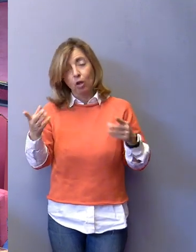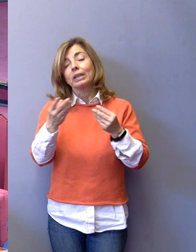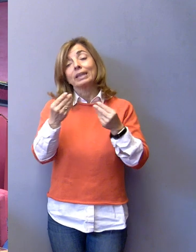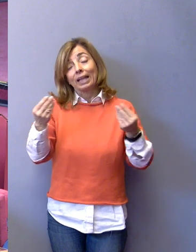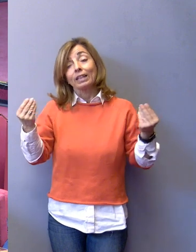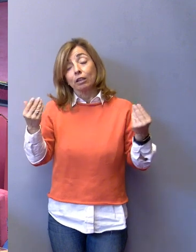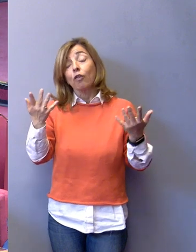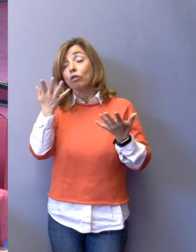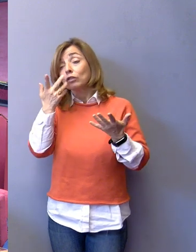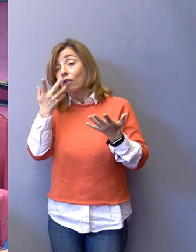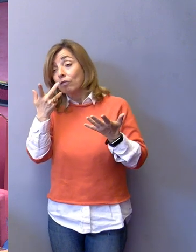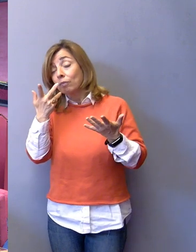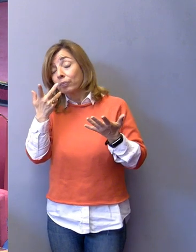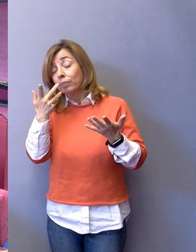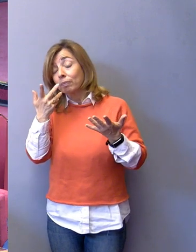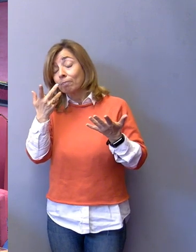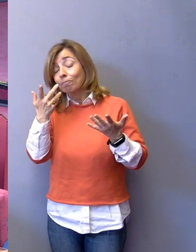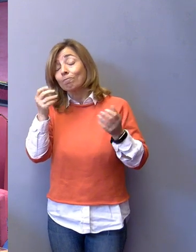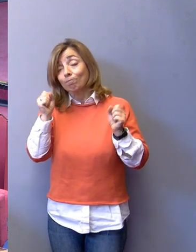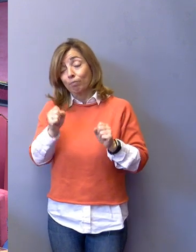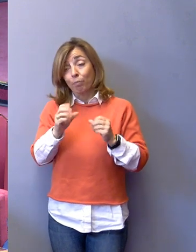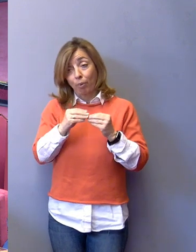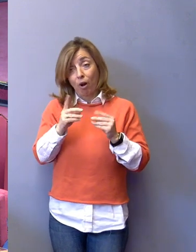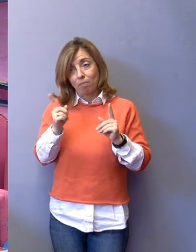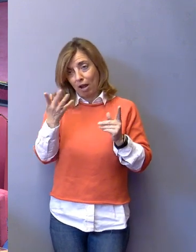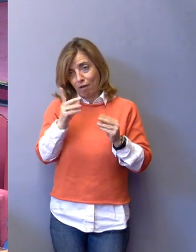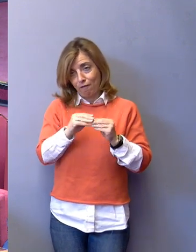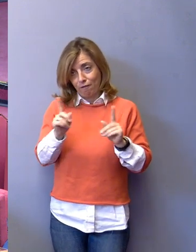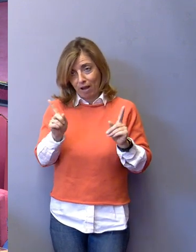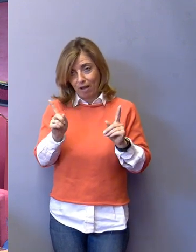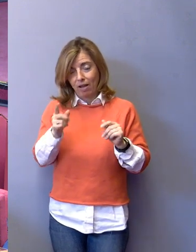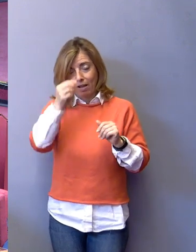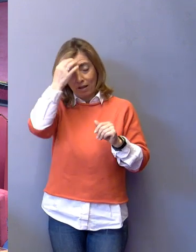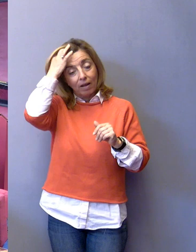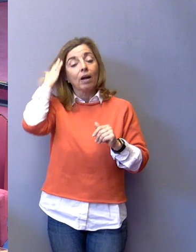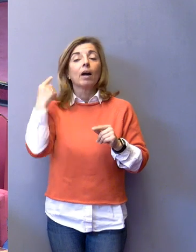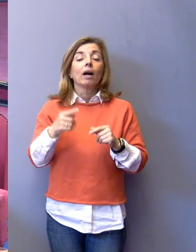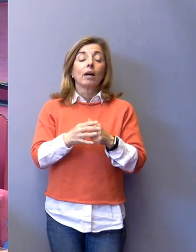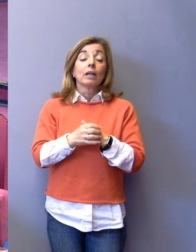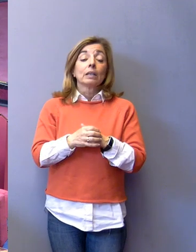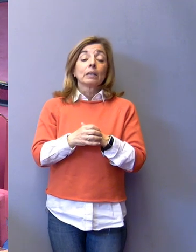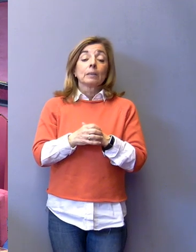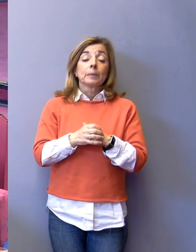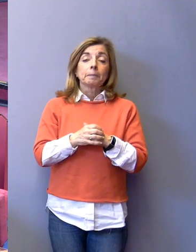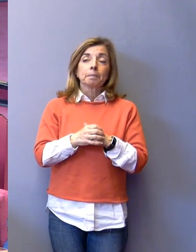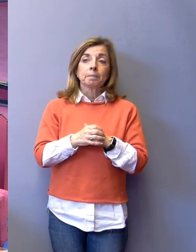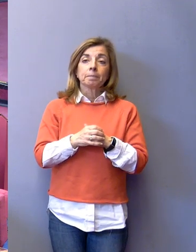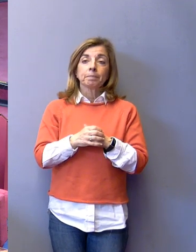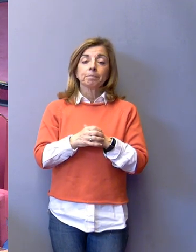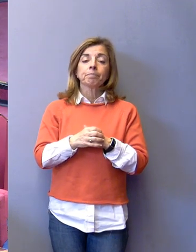una attenzione che ci cioè ci è parso è apparsa subito in evidenza è come